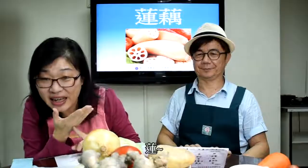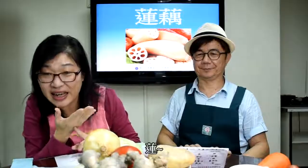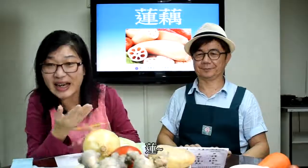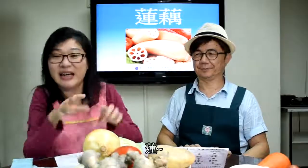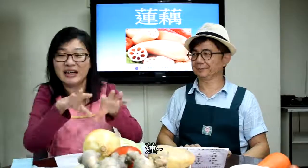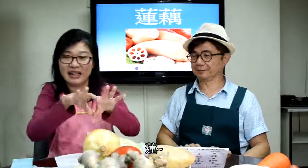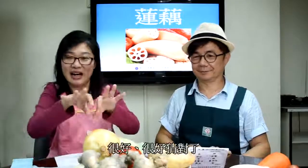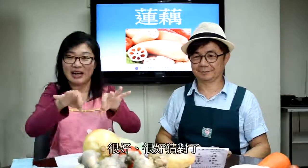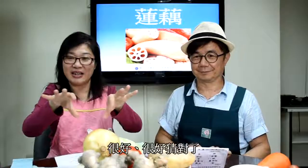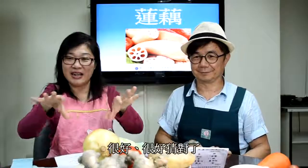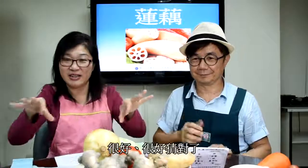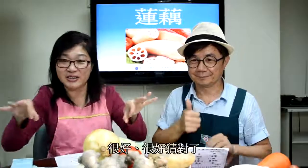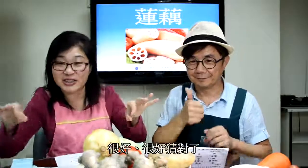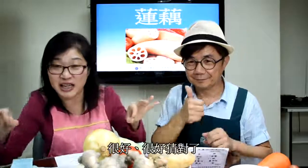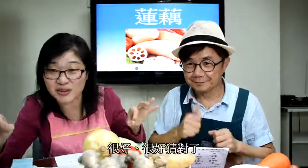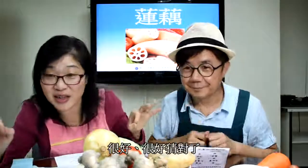莲，很好很好，都猜对了。